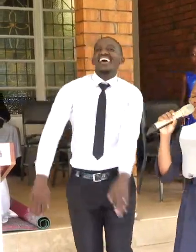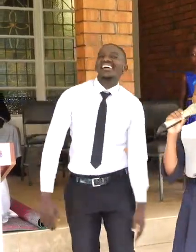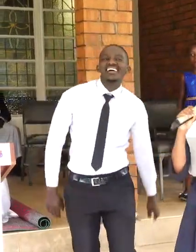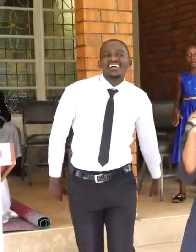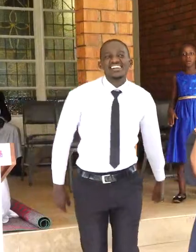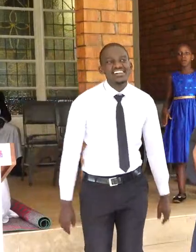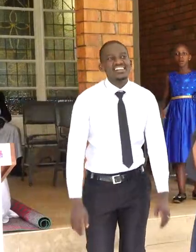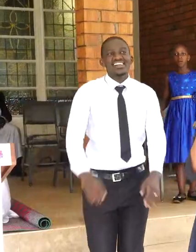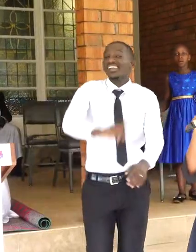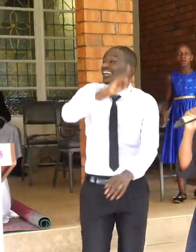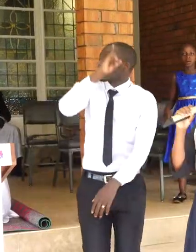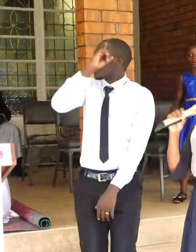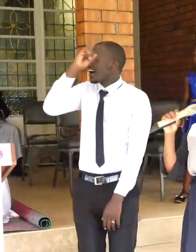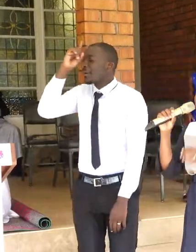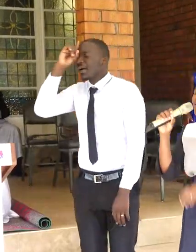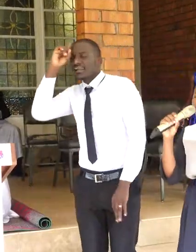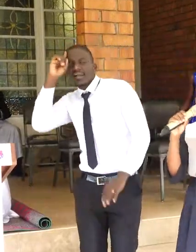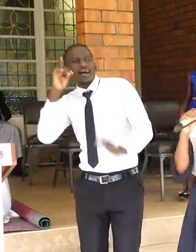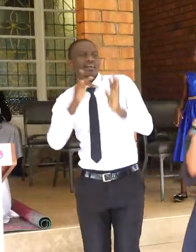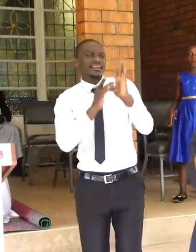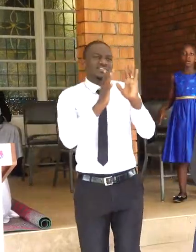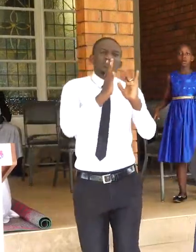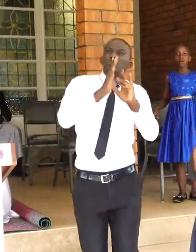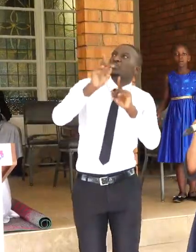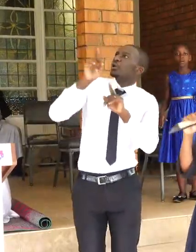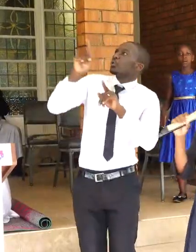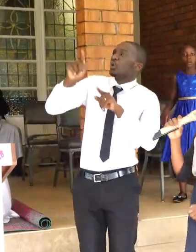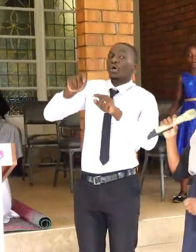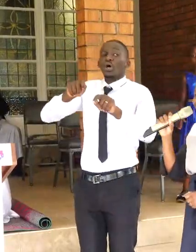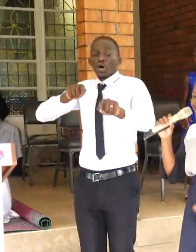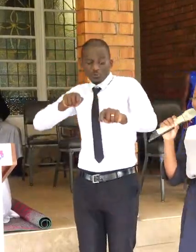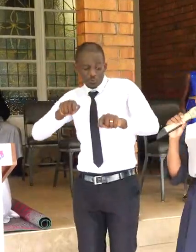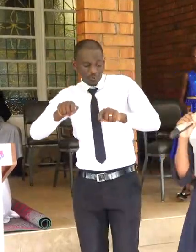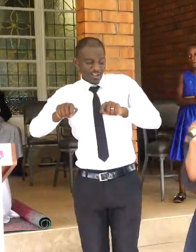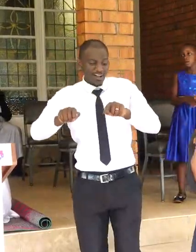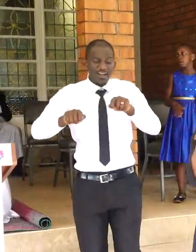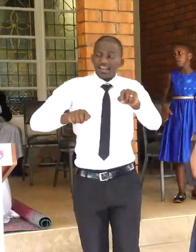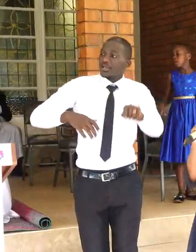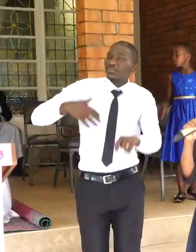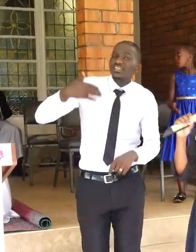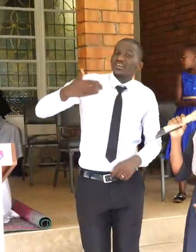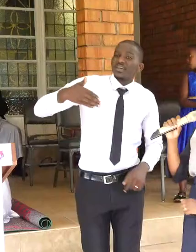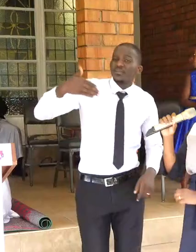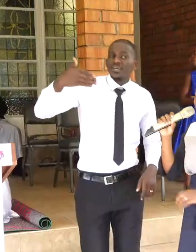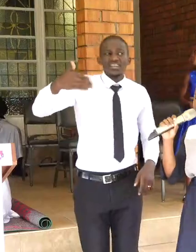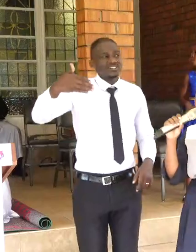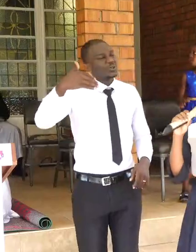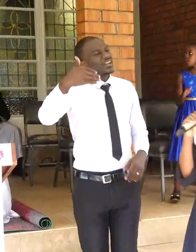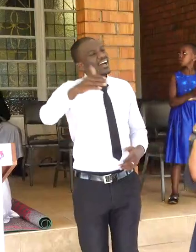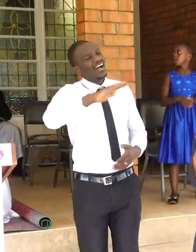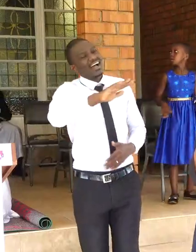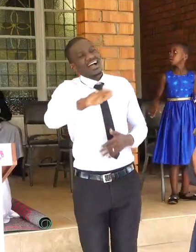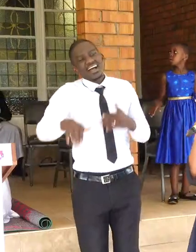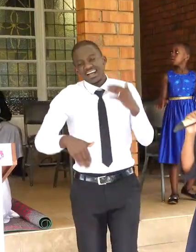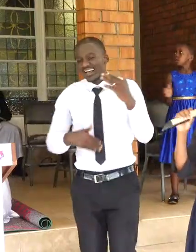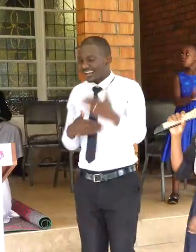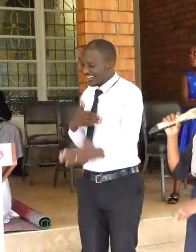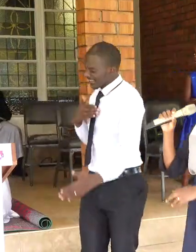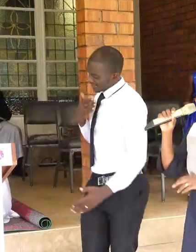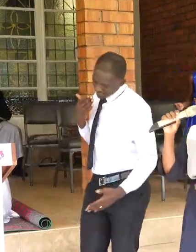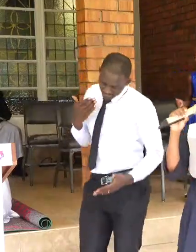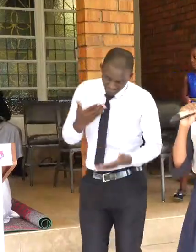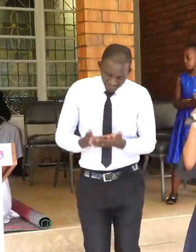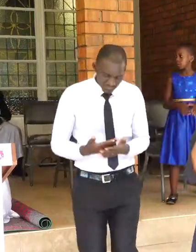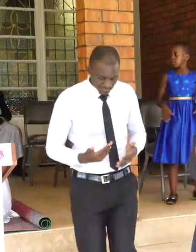Hallelujah. Tumuwete. Yesu yekwe afuga emirembe jona.